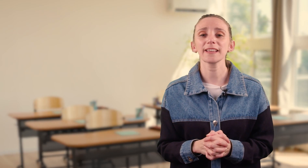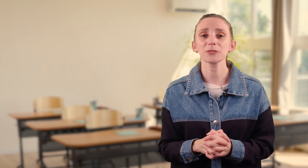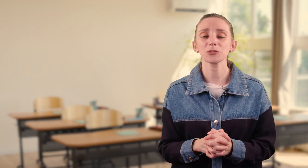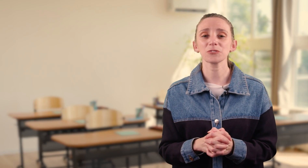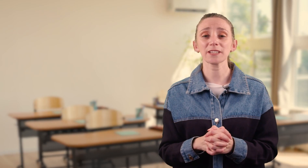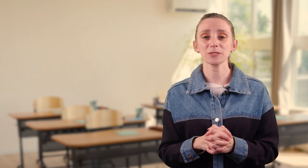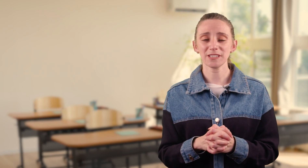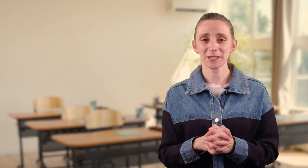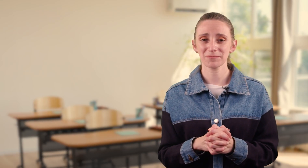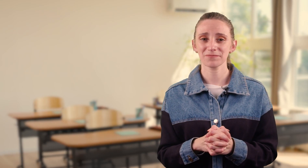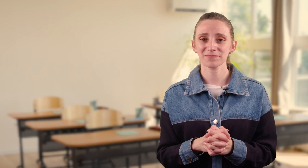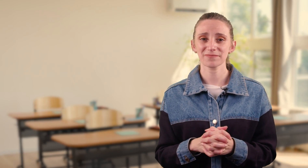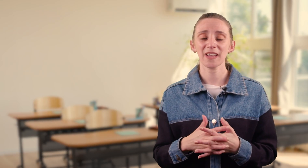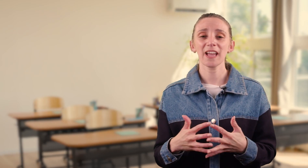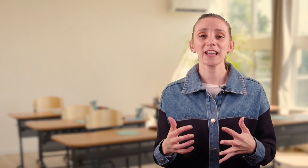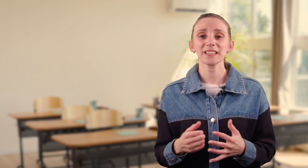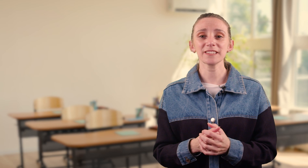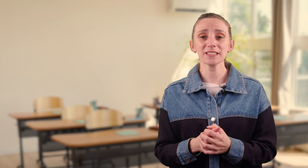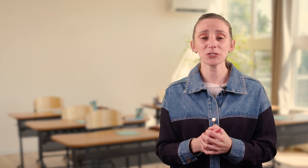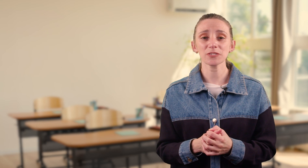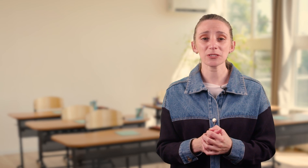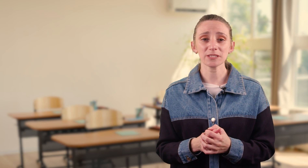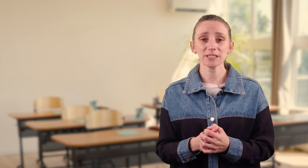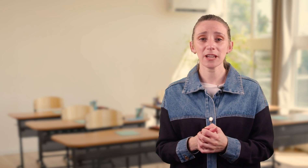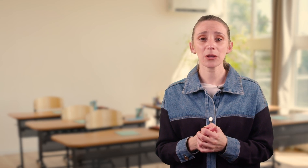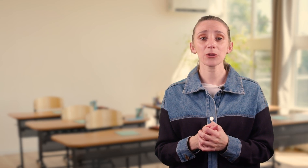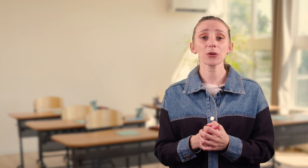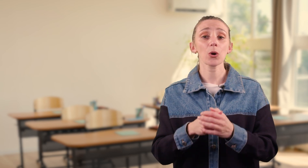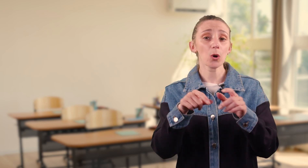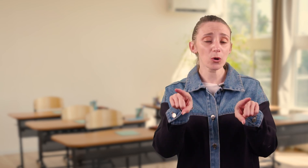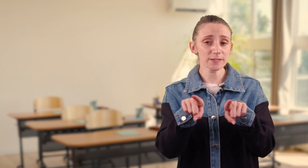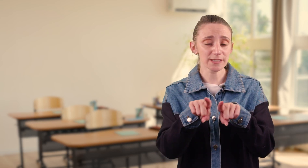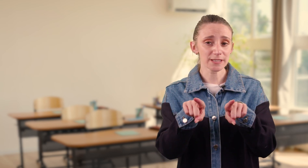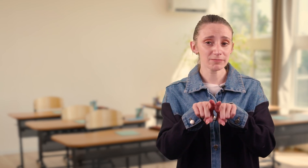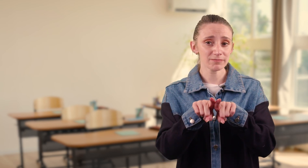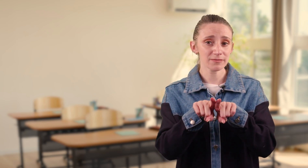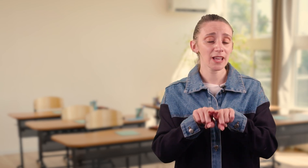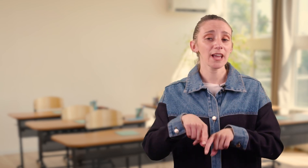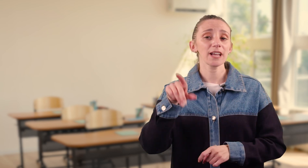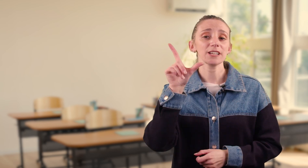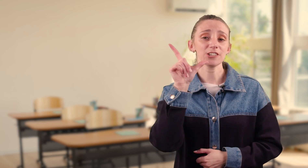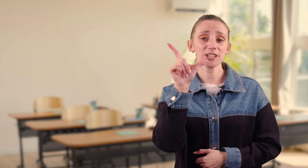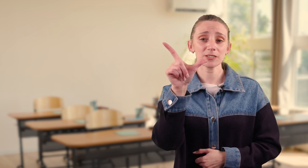Qu'est-ce que je viens de dire? Ici, je viens de dire que aussi, j'ai